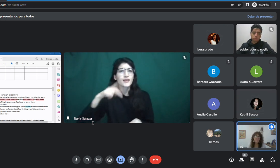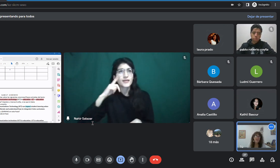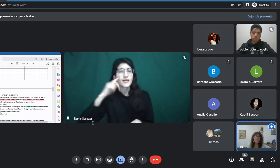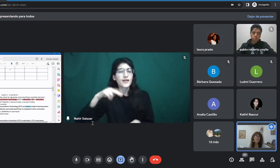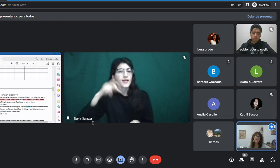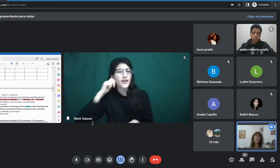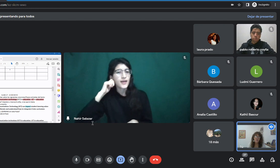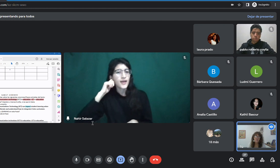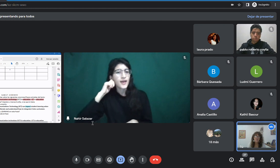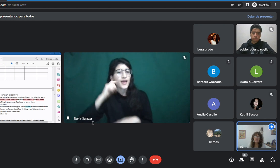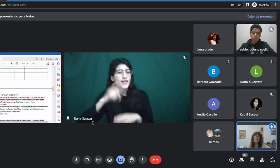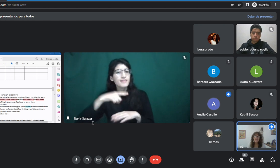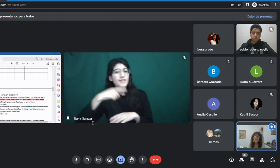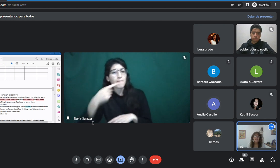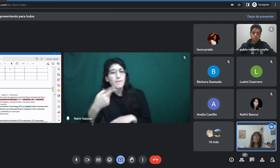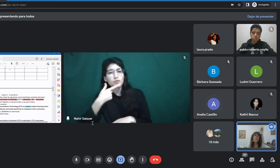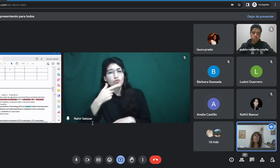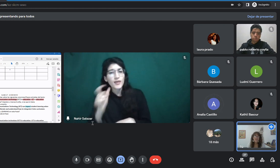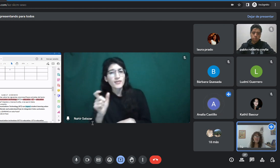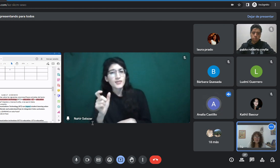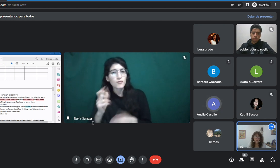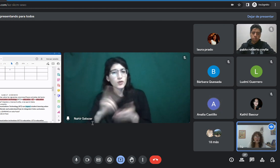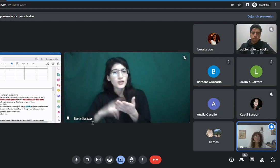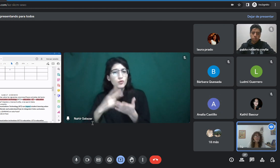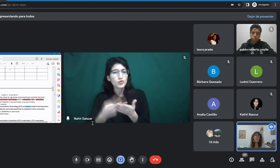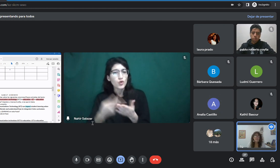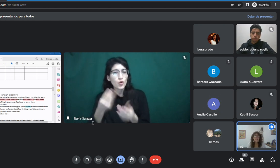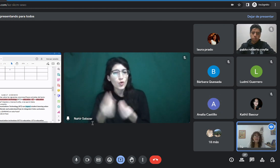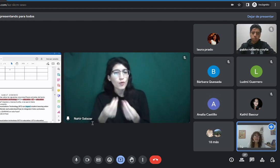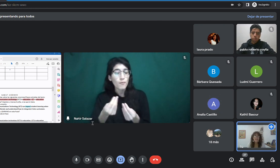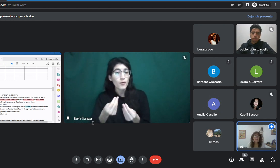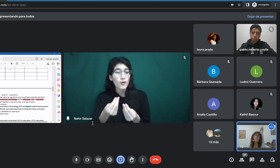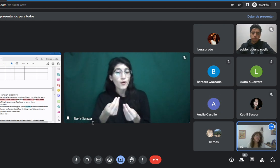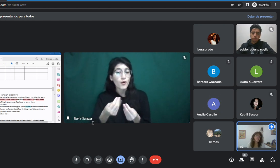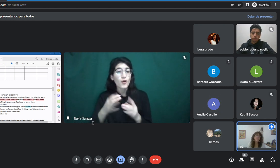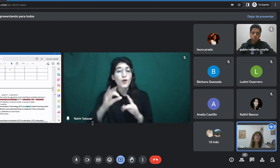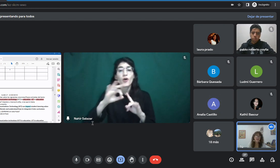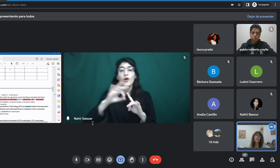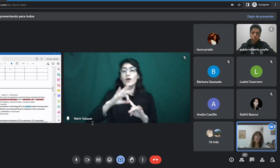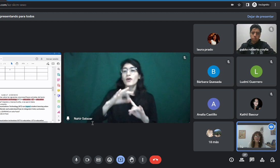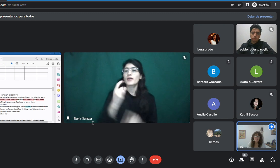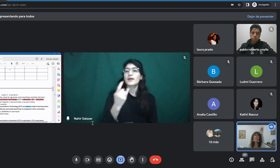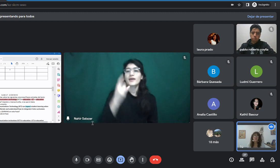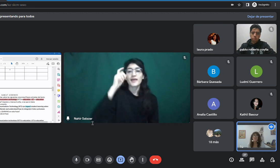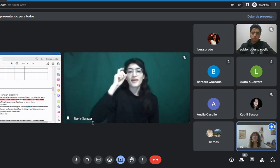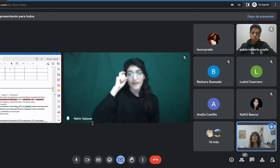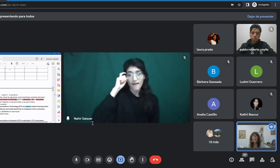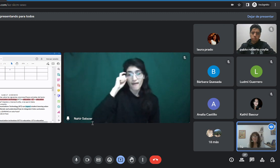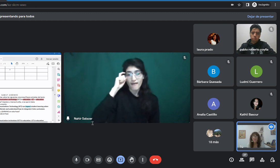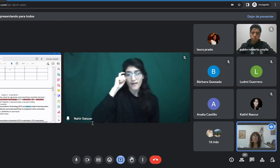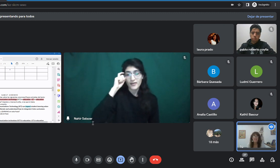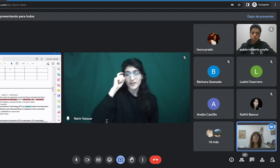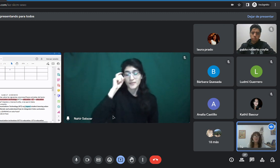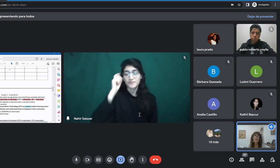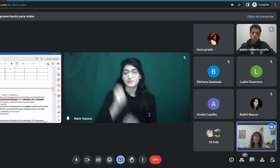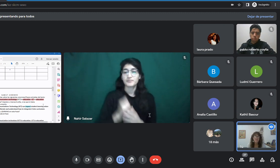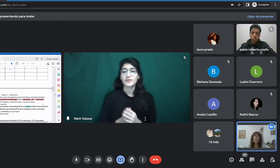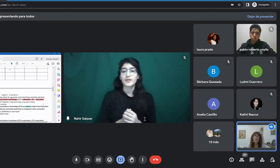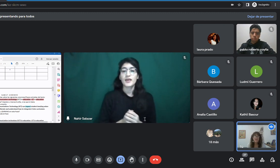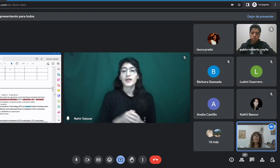Que hace algo, ¿sí? Entonces, cuando es ING, tenemos que fijarnos qué es. Entonces, impact es un